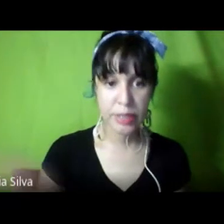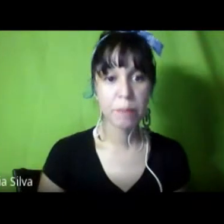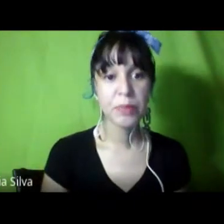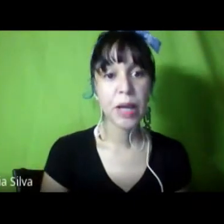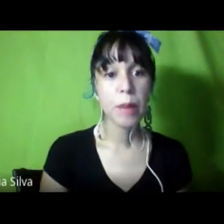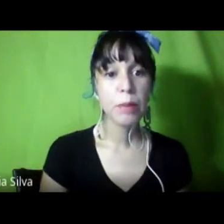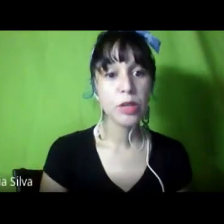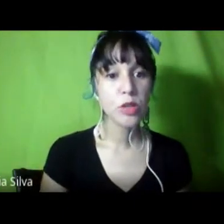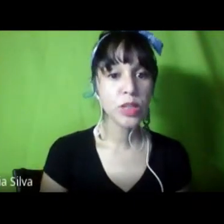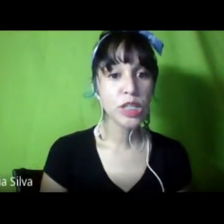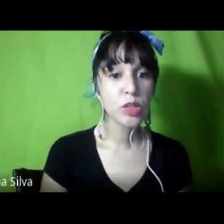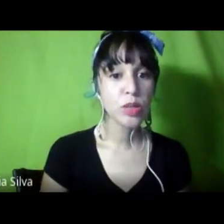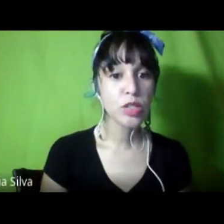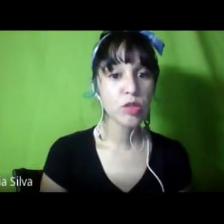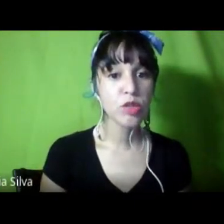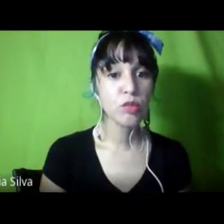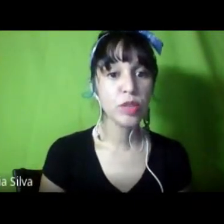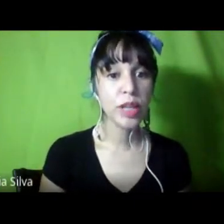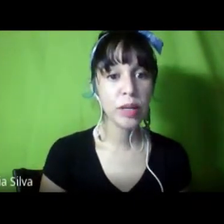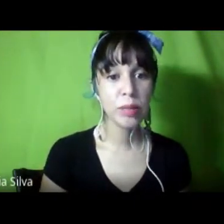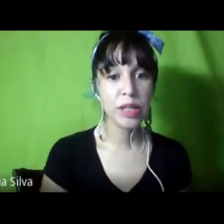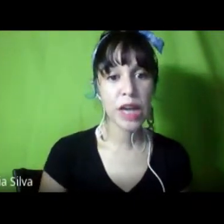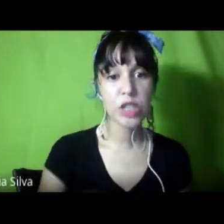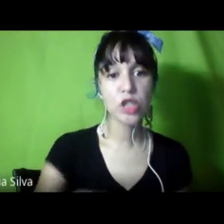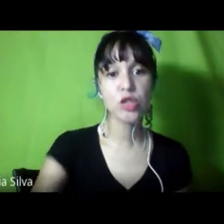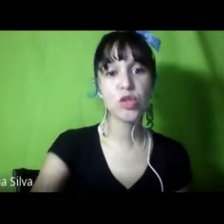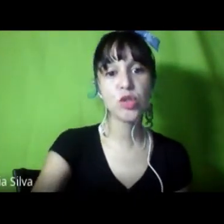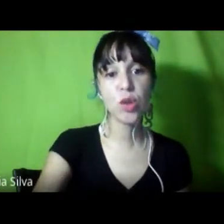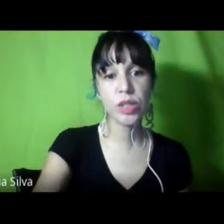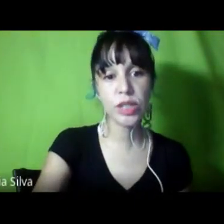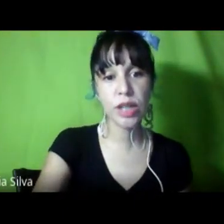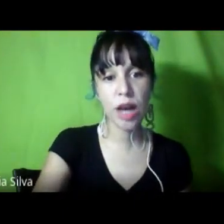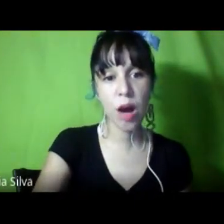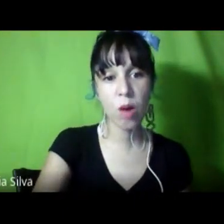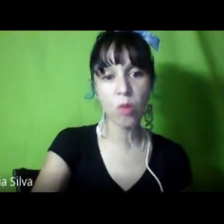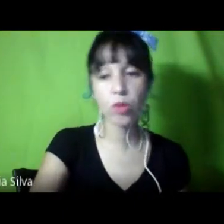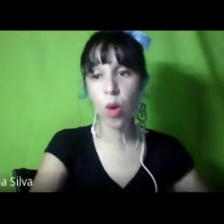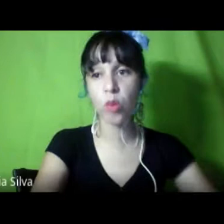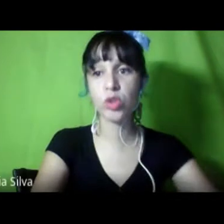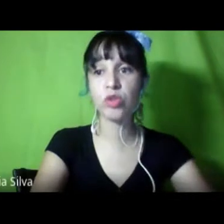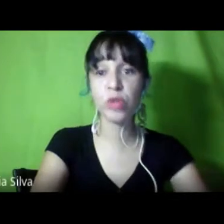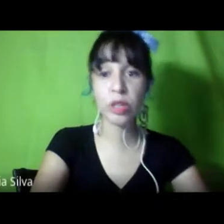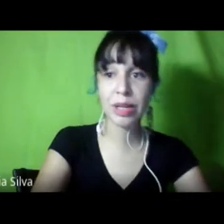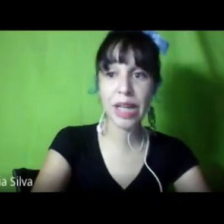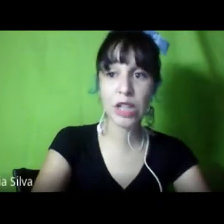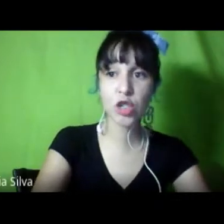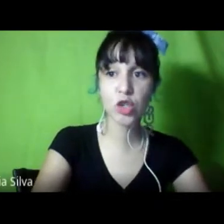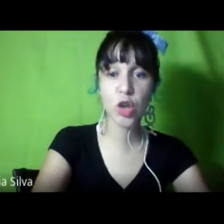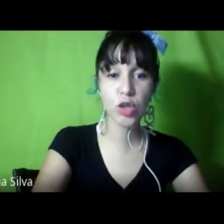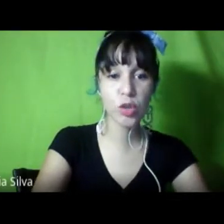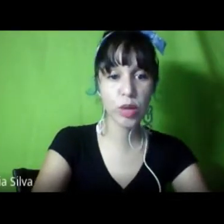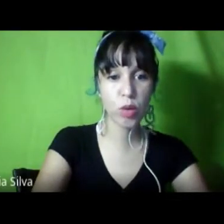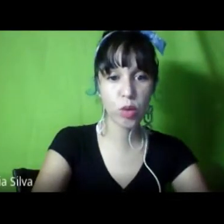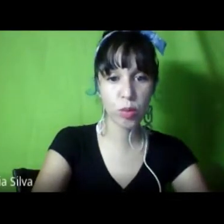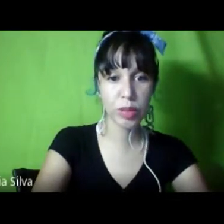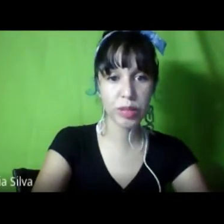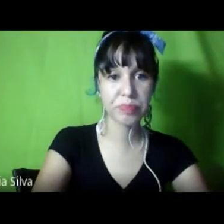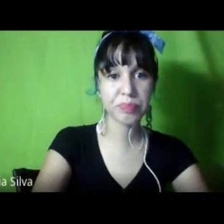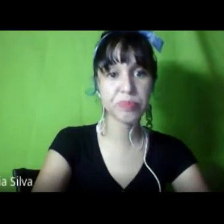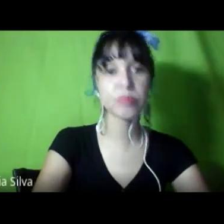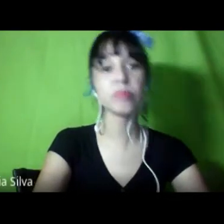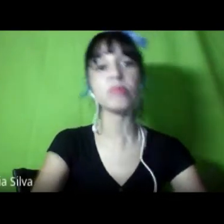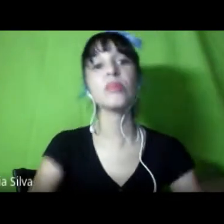LGBTQI+, pessoas em situação de vulnerabilidade social ou de vulnerabilidade